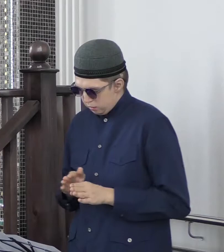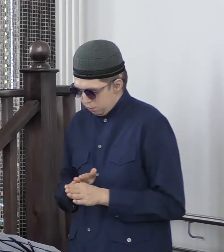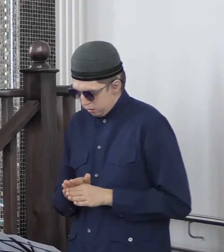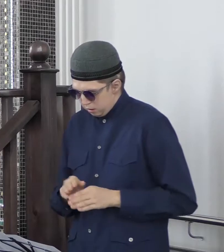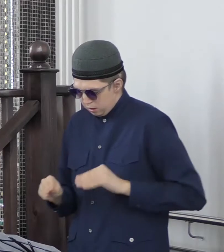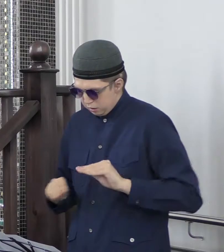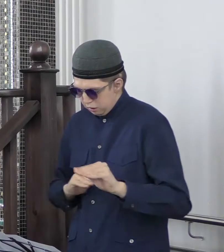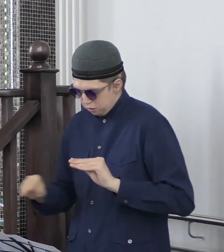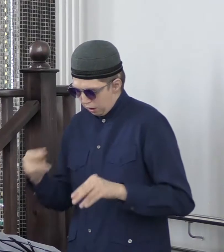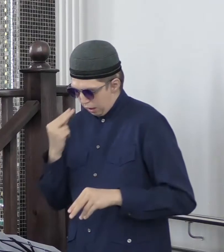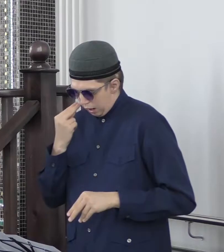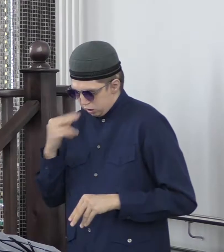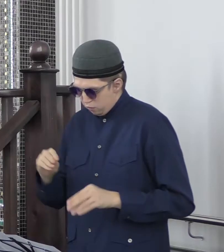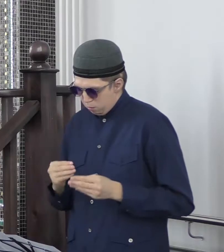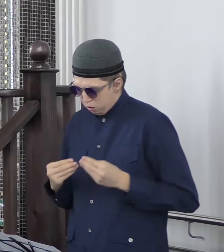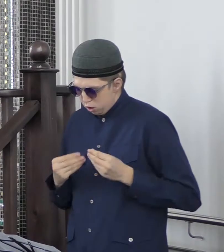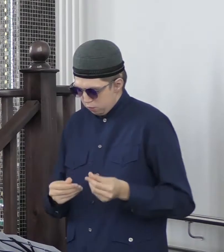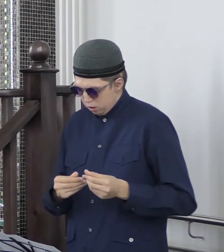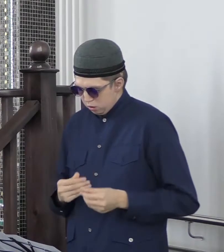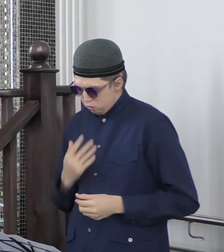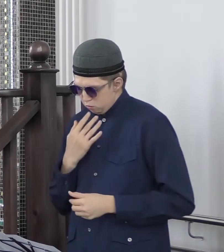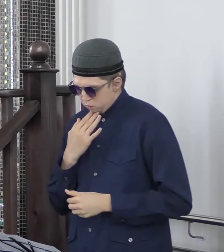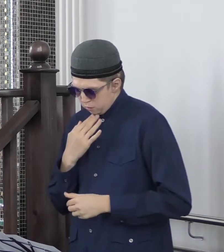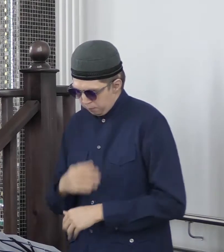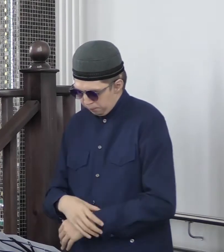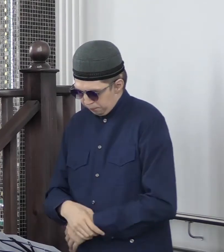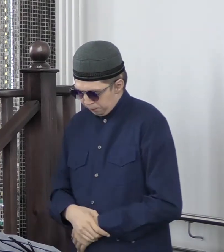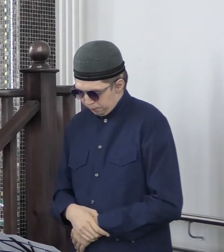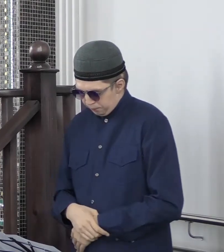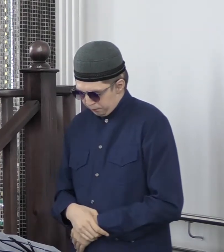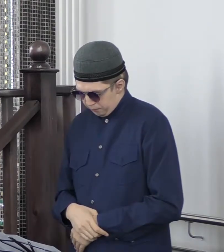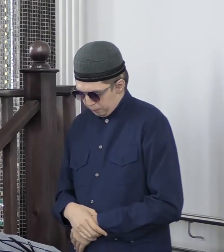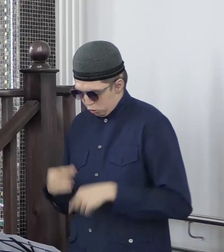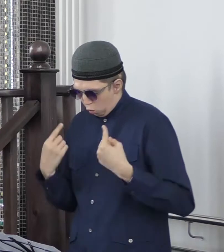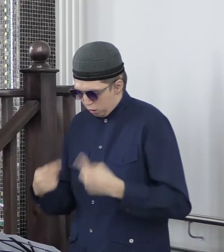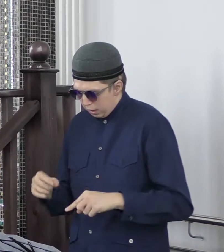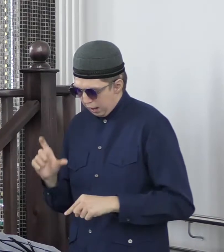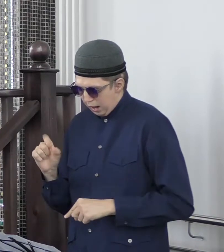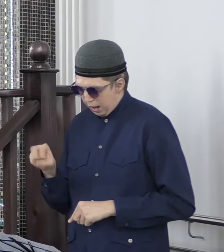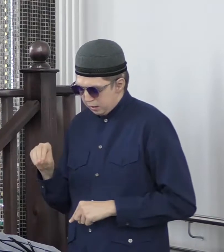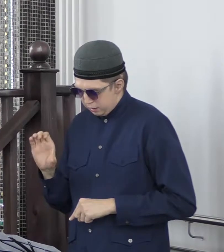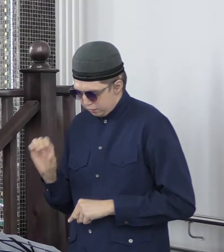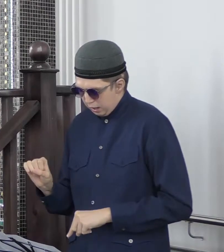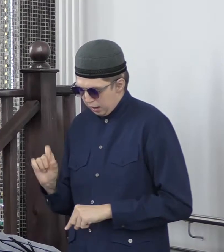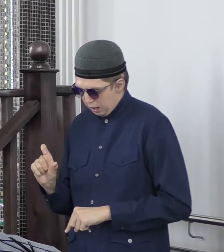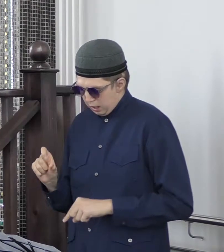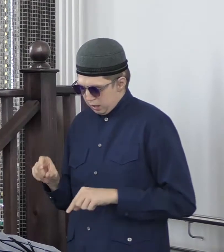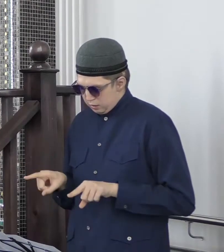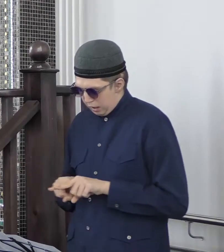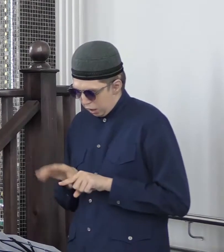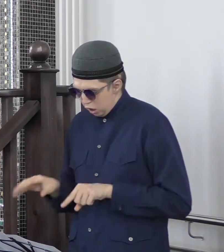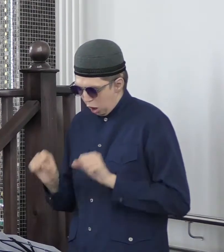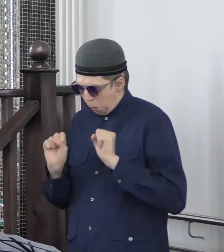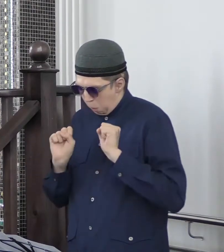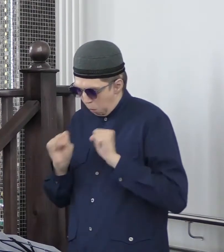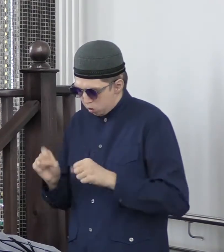Өзіңнің характерінді, өзіңнің авторитетінді, өзіңнің шырша қайыратыңды көрсеттіреттіңіз. Әгер де шырша 10